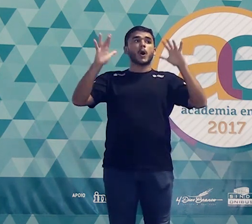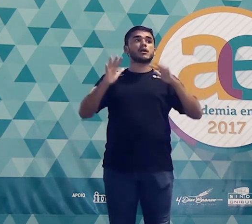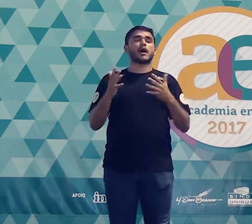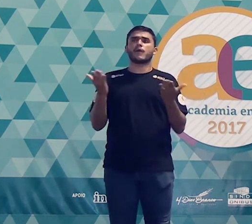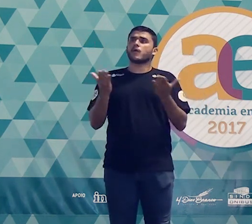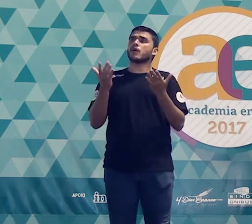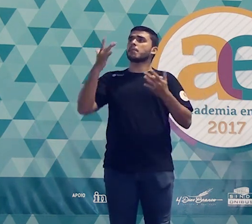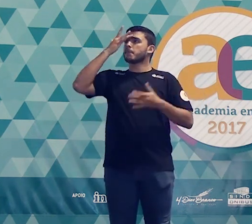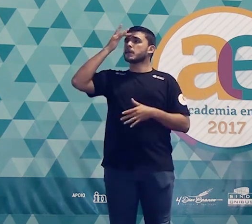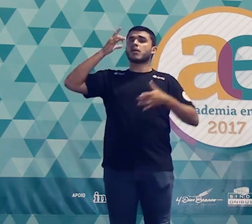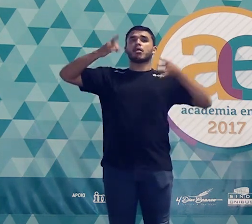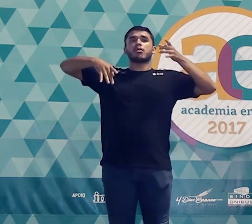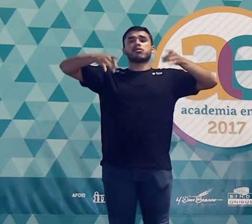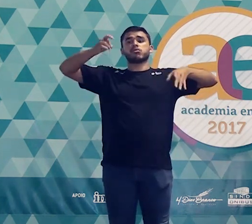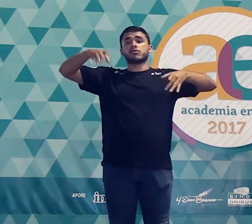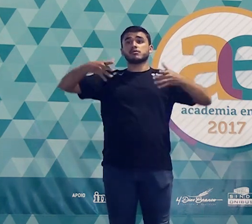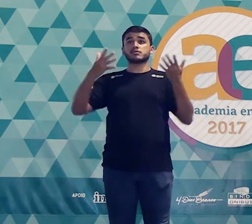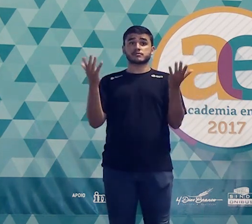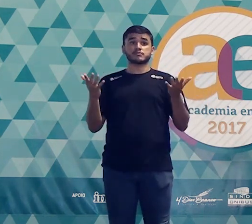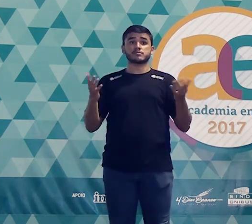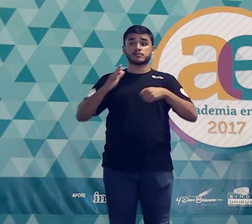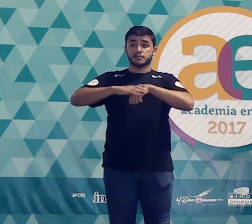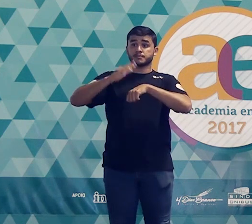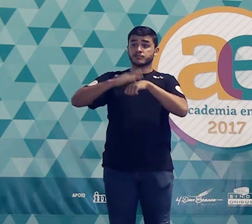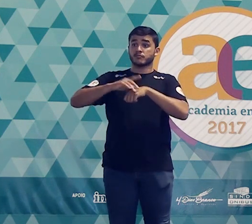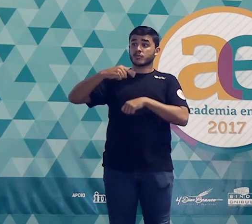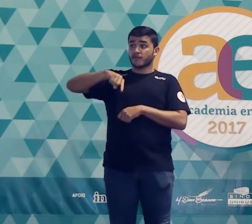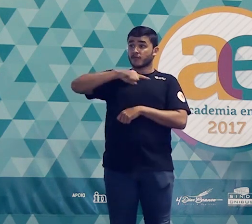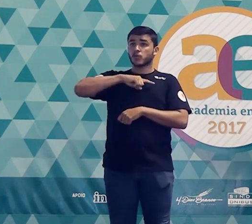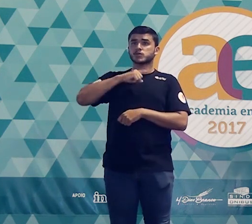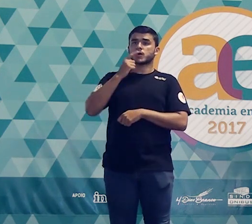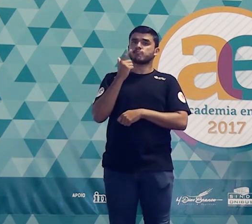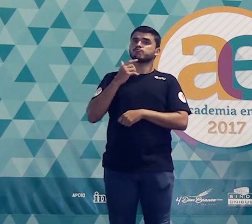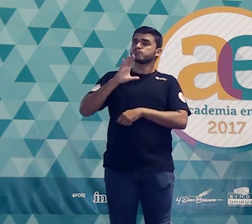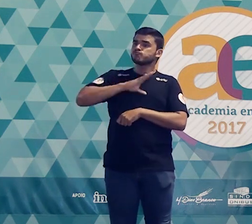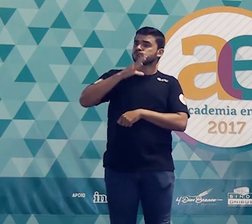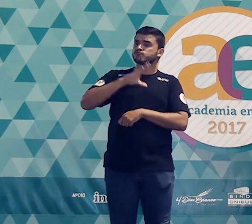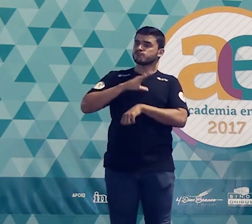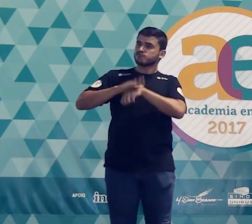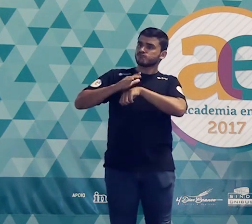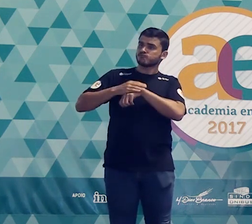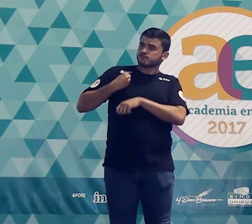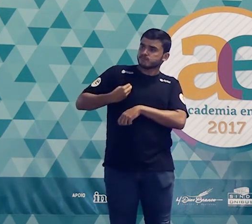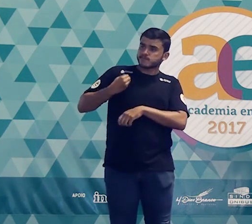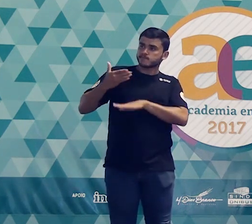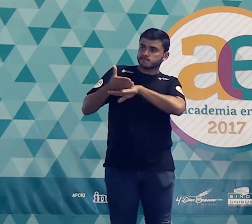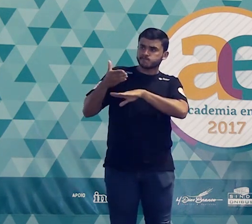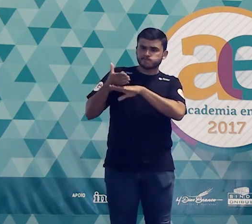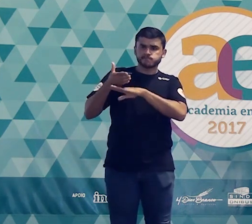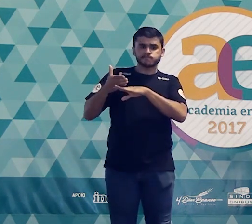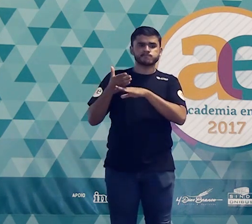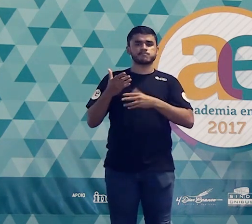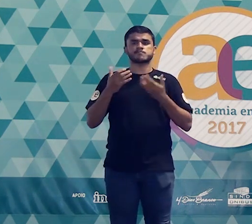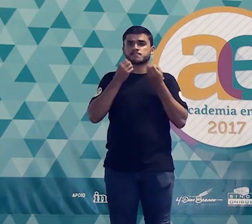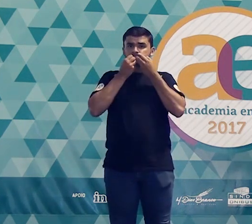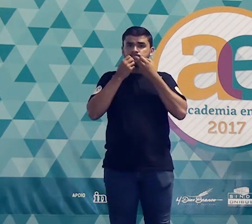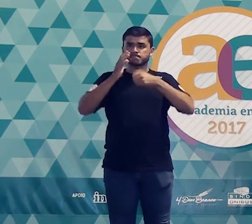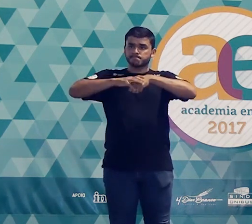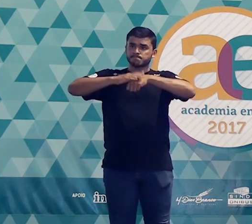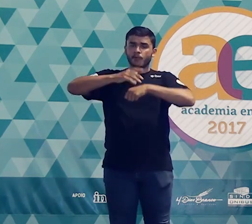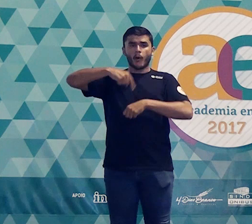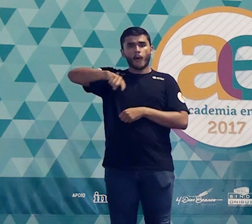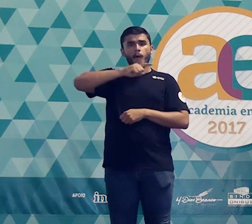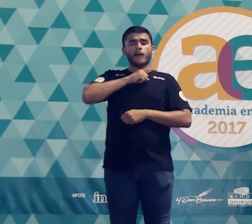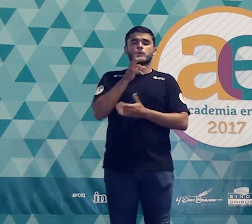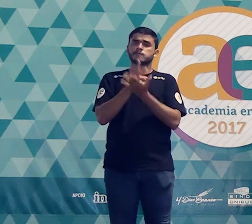estão, tá? Vocês são heróis. Não é fácil essa luta, mas eu acho que a gente sabe